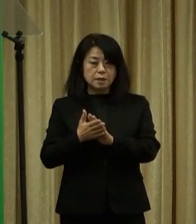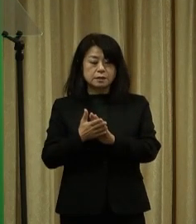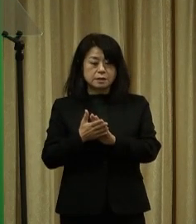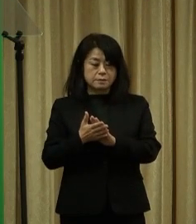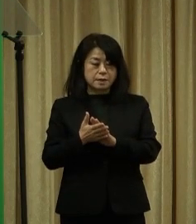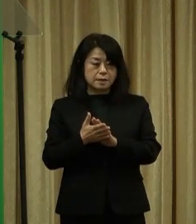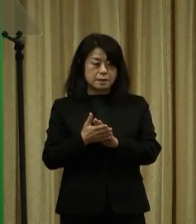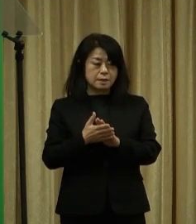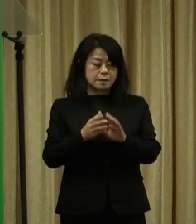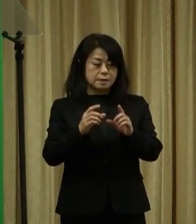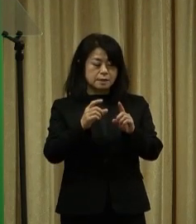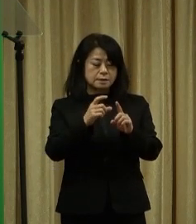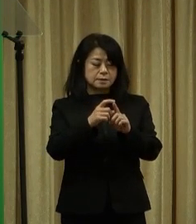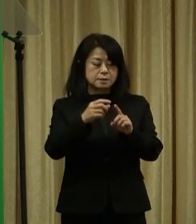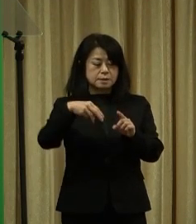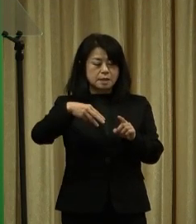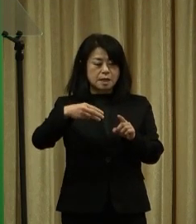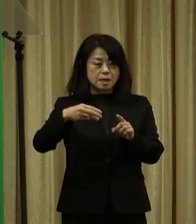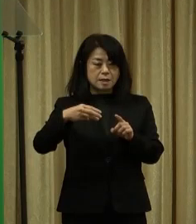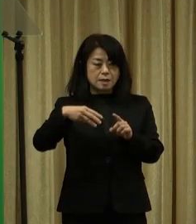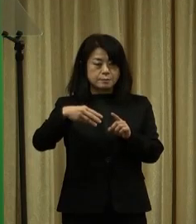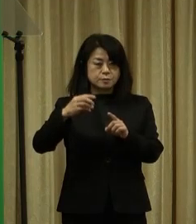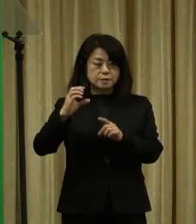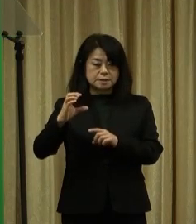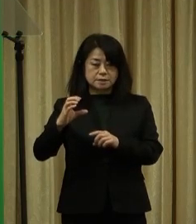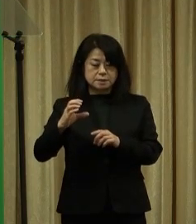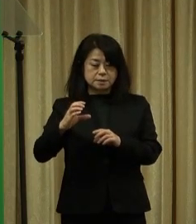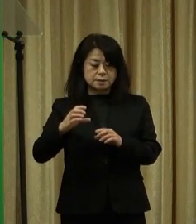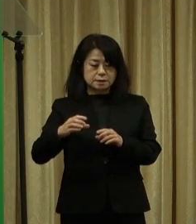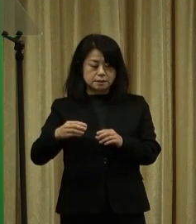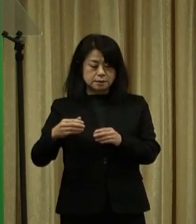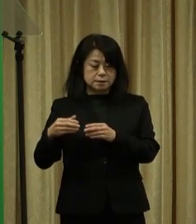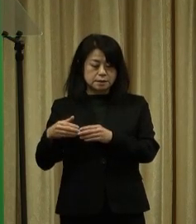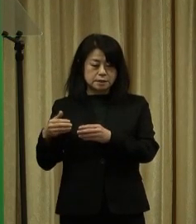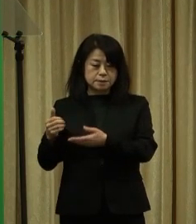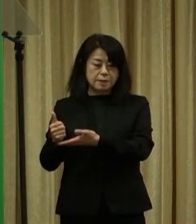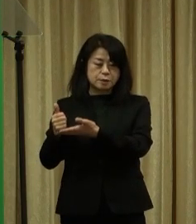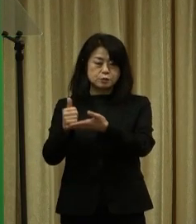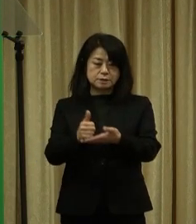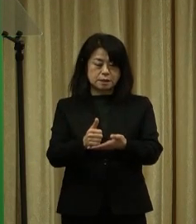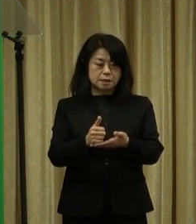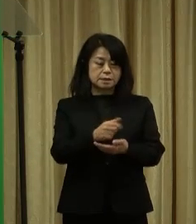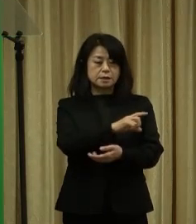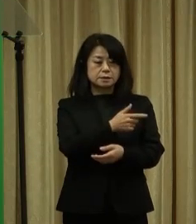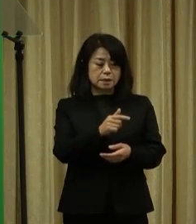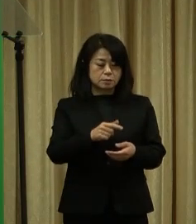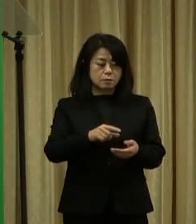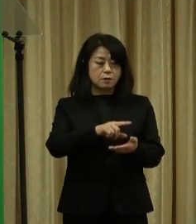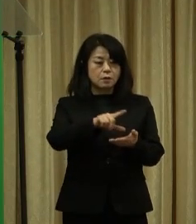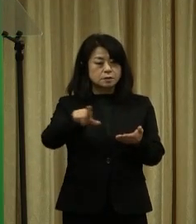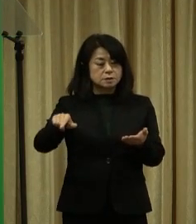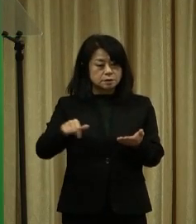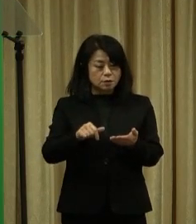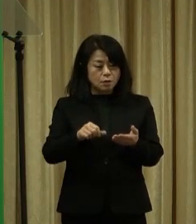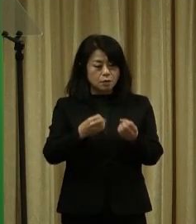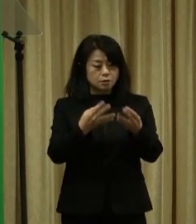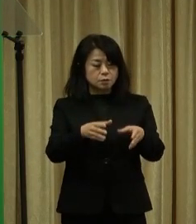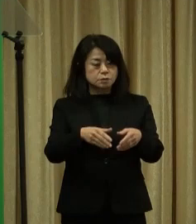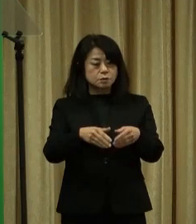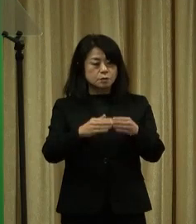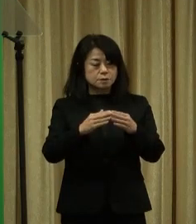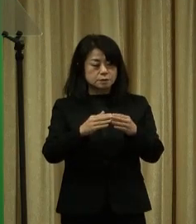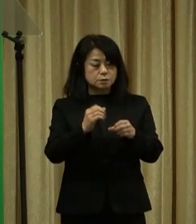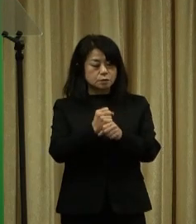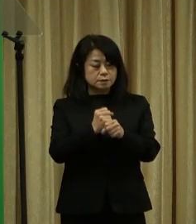が誘致したりですね、半導体産業、まあ、地方での地方創生にこうつながるようなあれかと思うんですけど、そういった